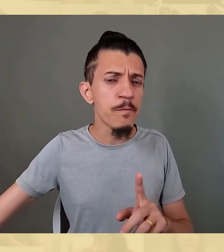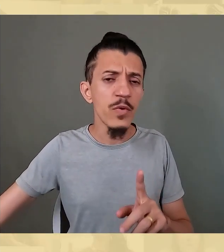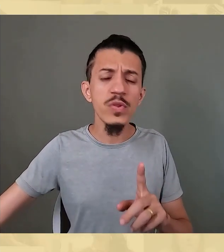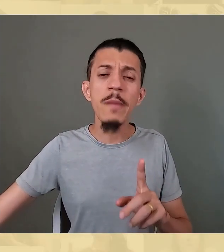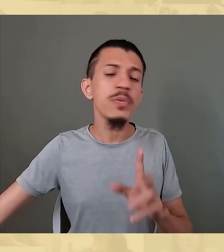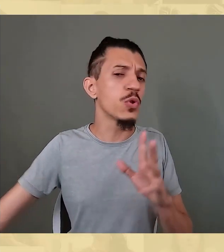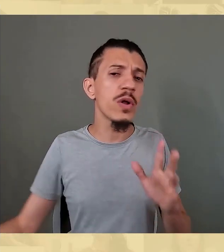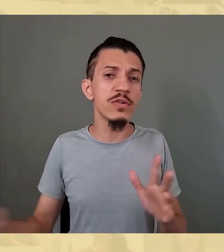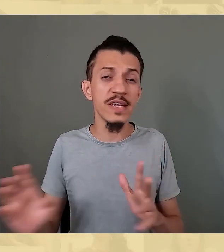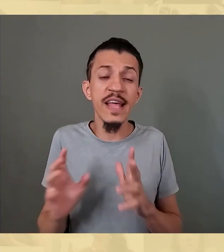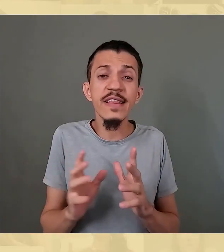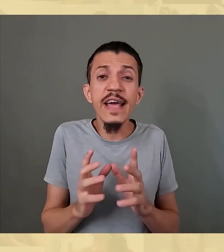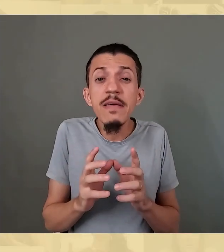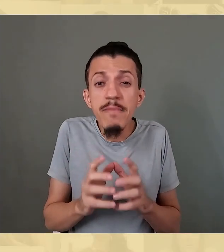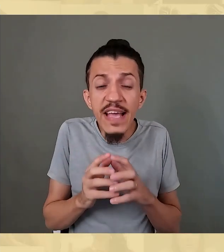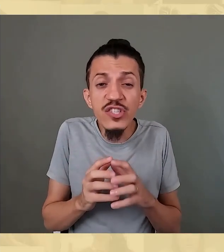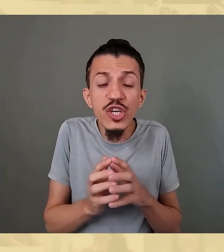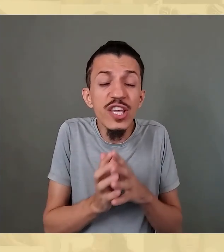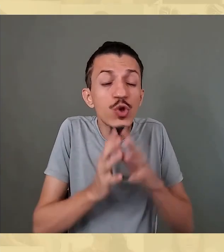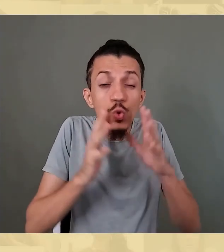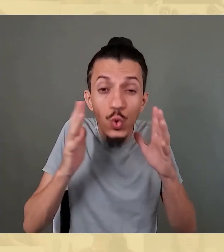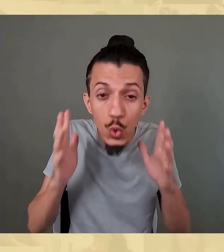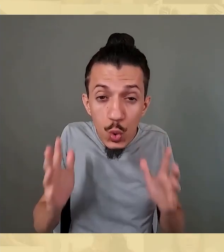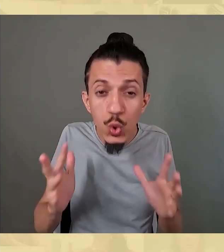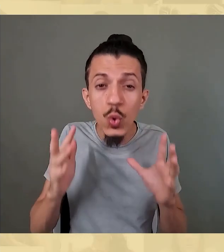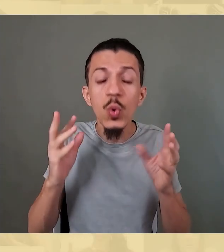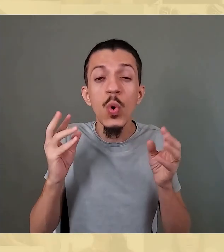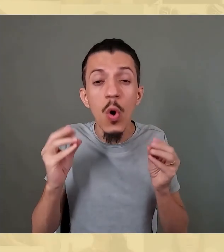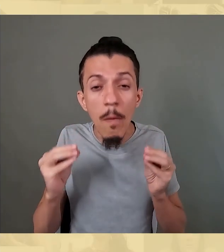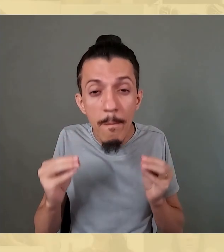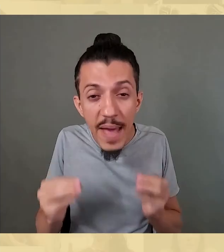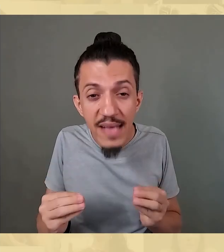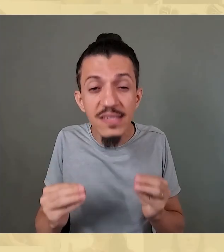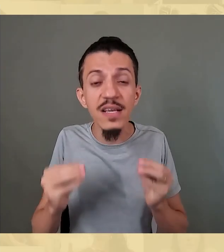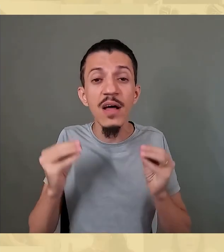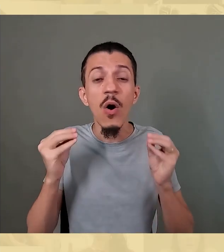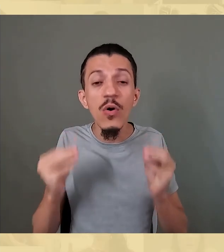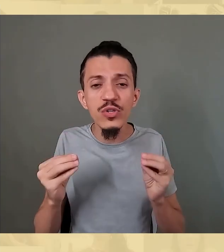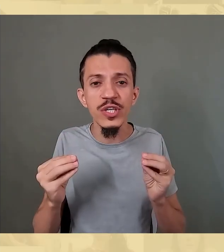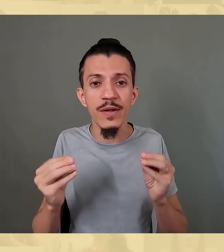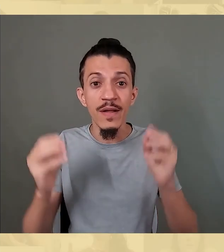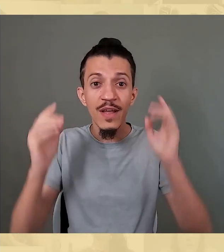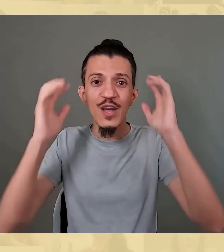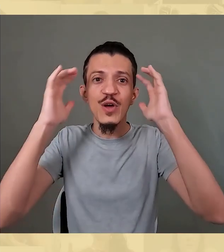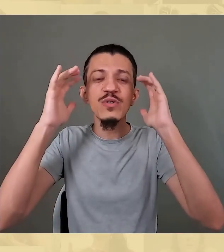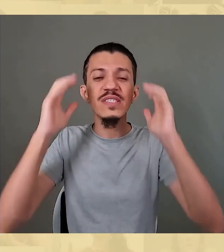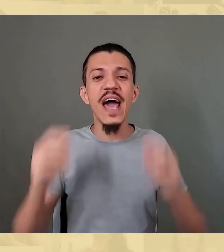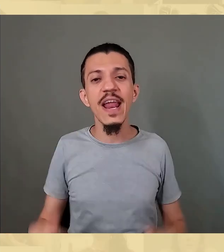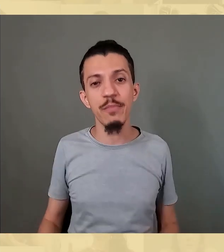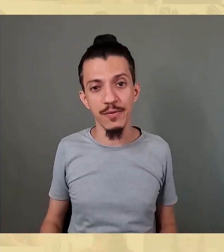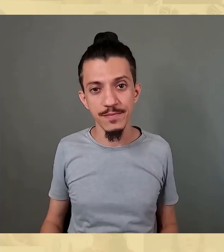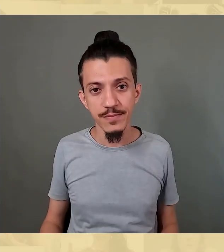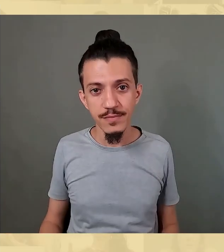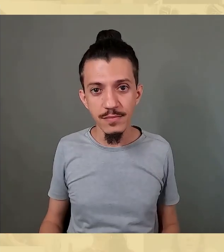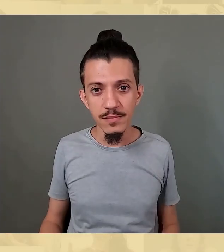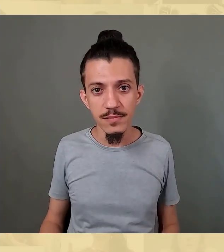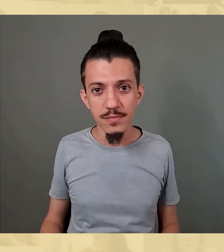sempre, o tempo todo, você tem que ter em mente que tudo começa onde? No